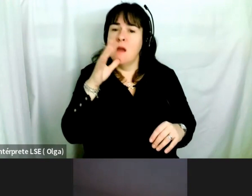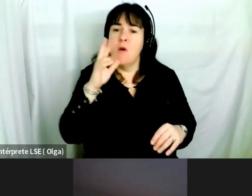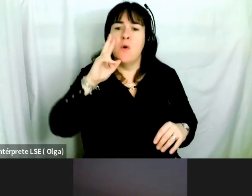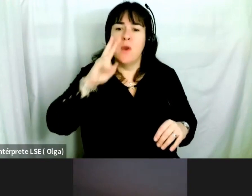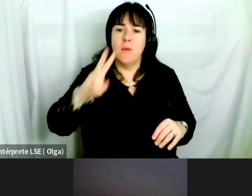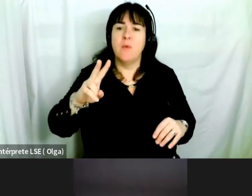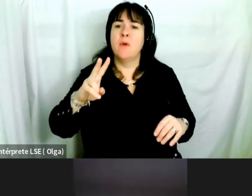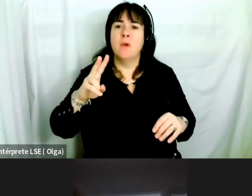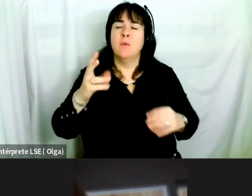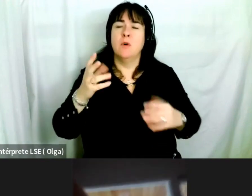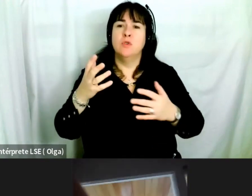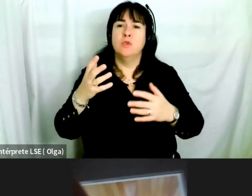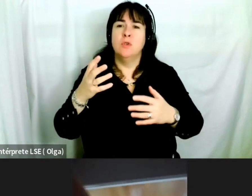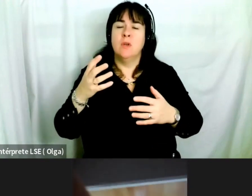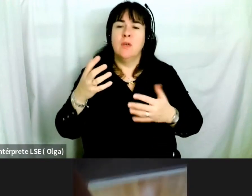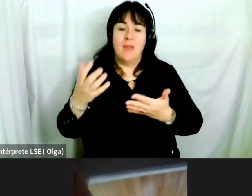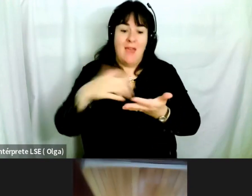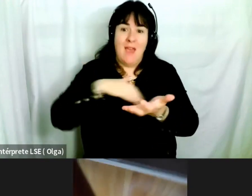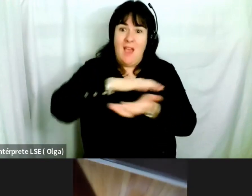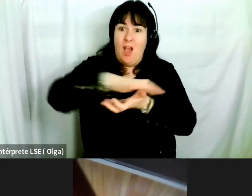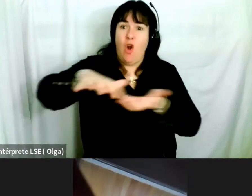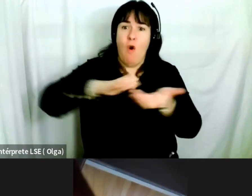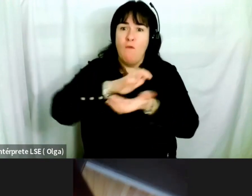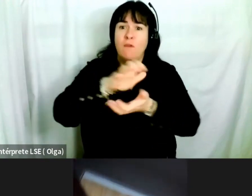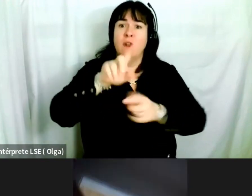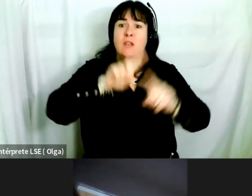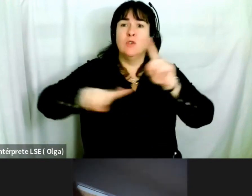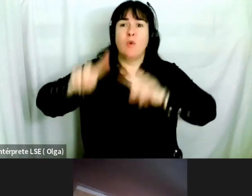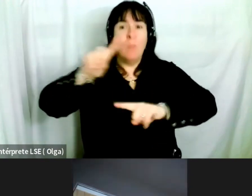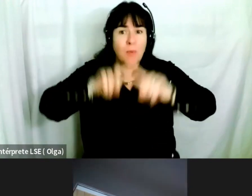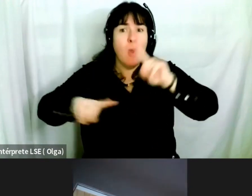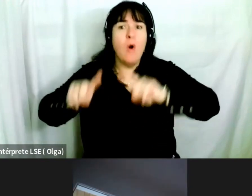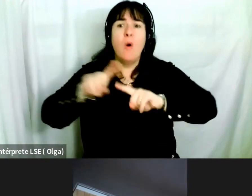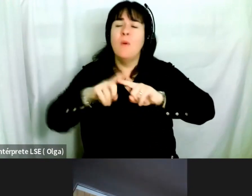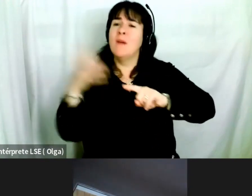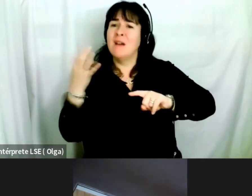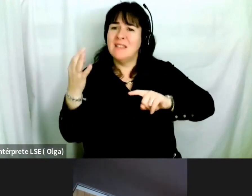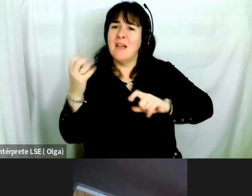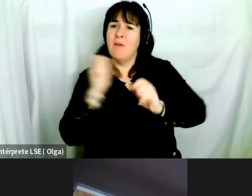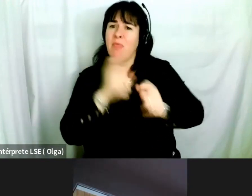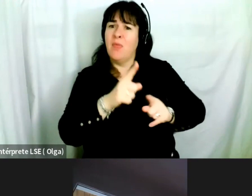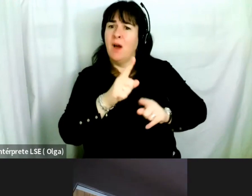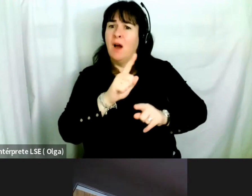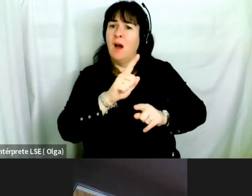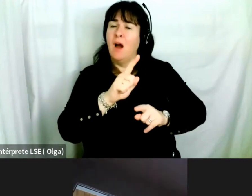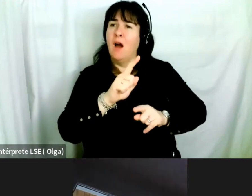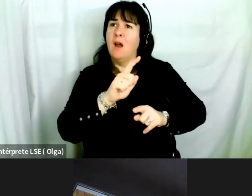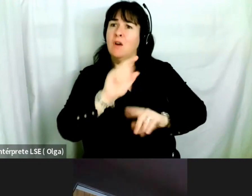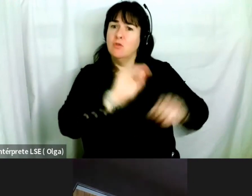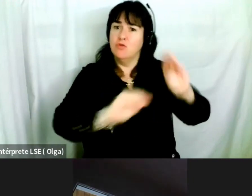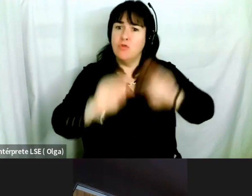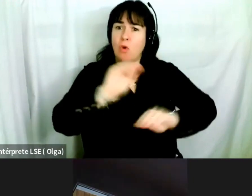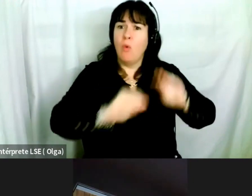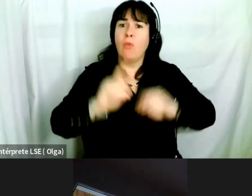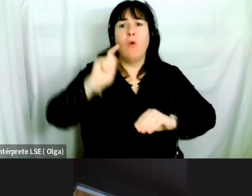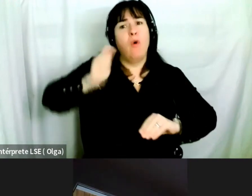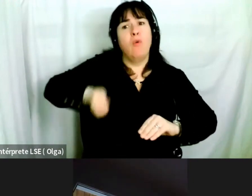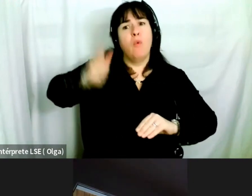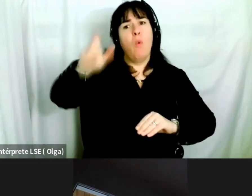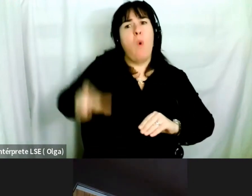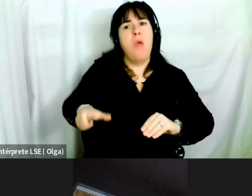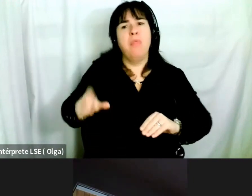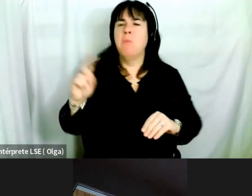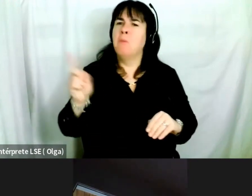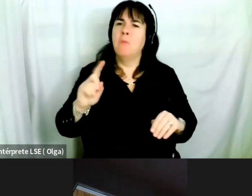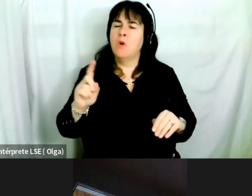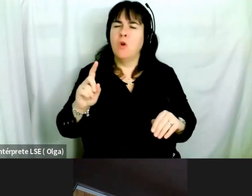los conflictos deberían estar resueltos por un juez, sino que deberíamos ser capaces nosotros de